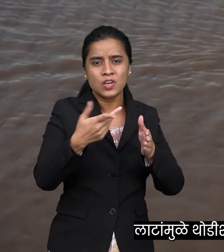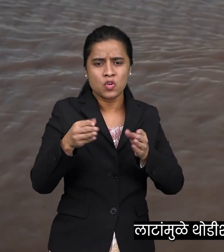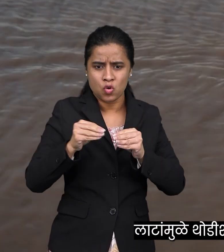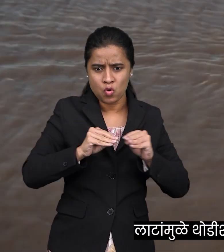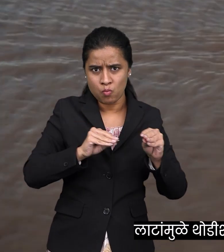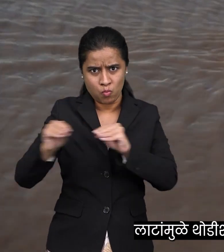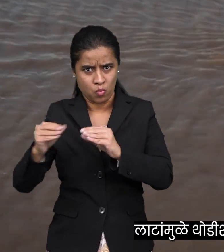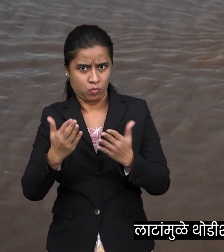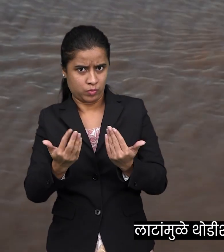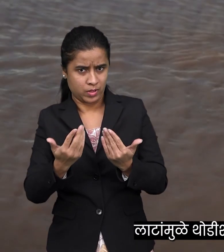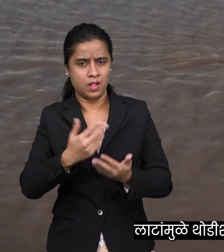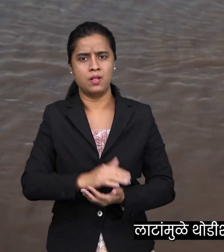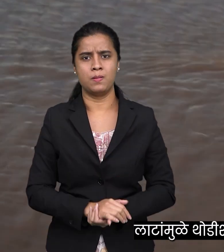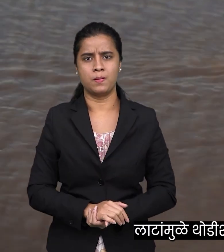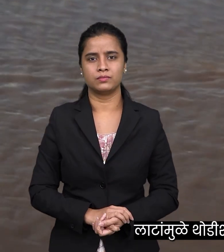हालचाल शक्य आहे.